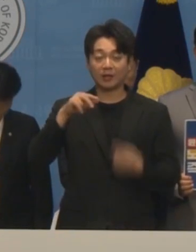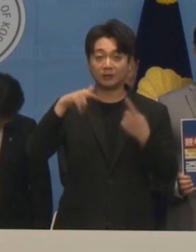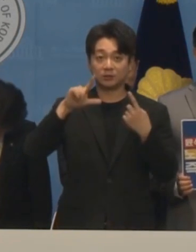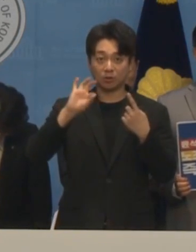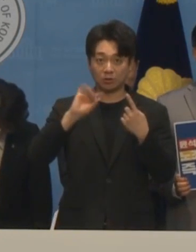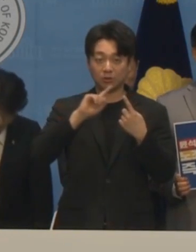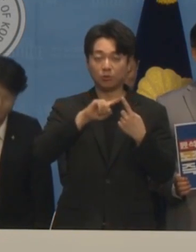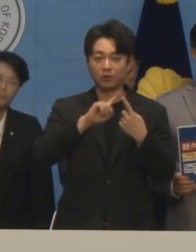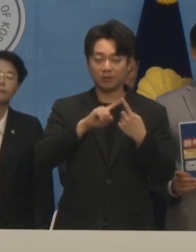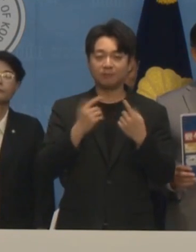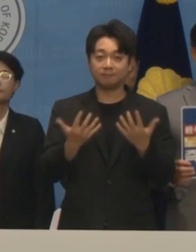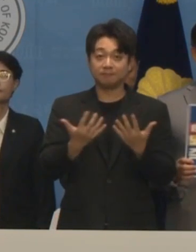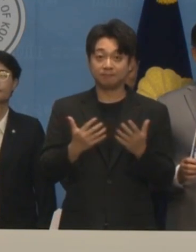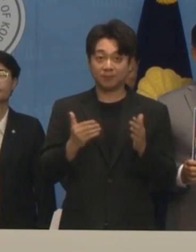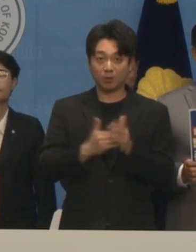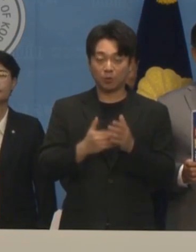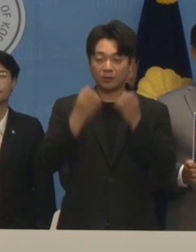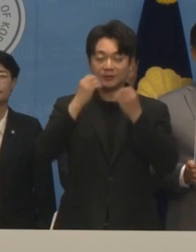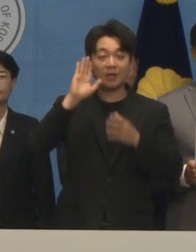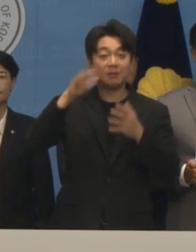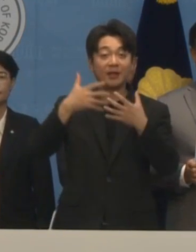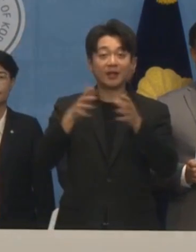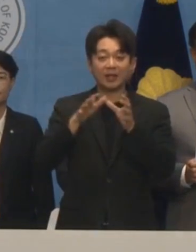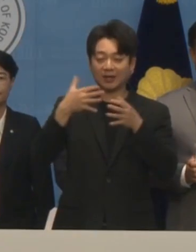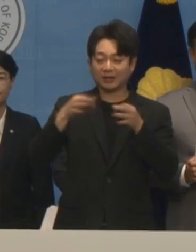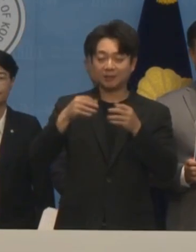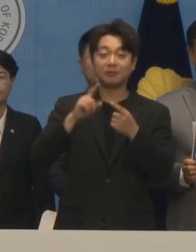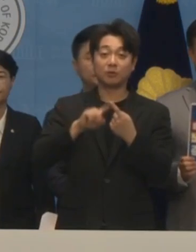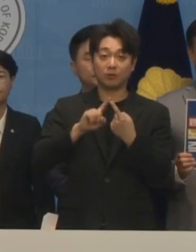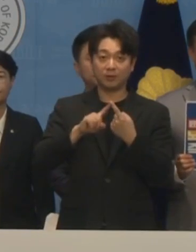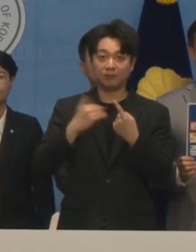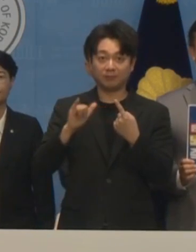오셨고 새로운 미래의 김종민 의원님 참석하셨습니다.